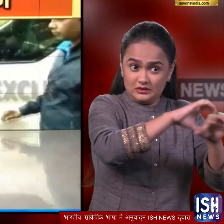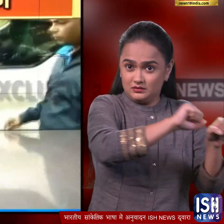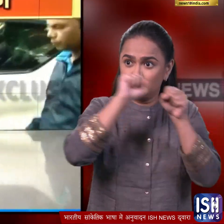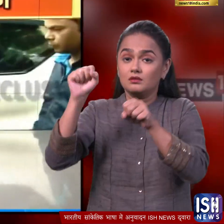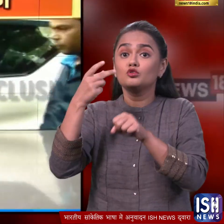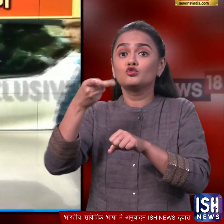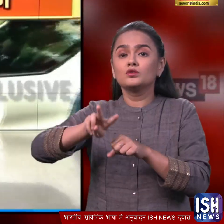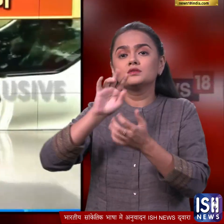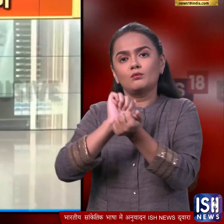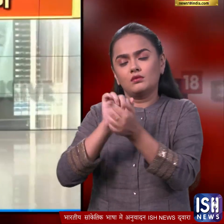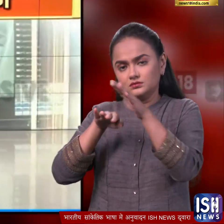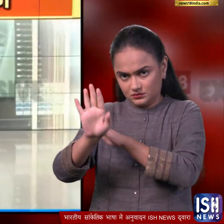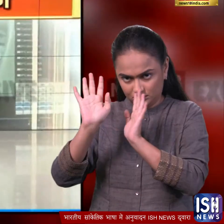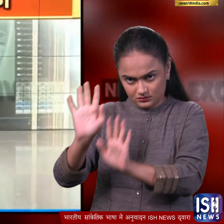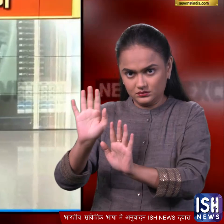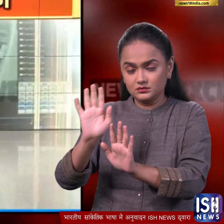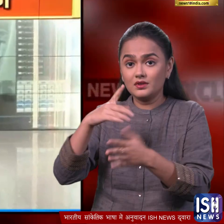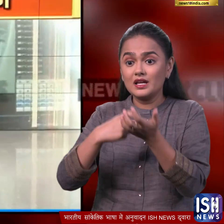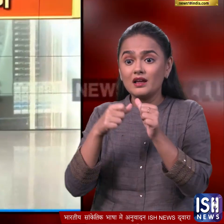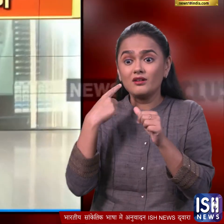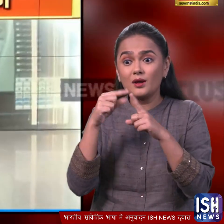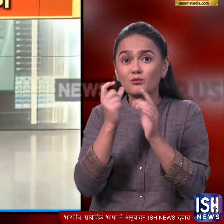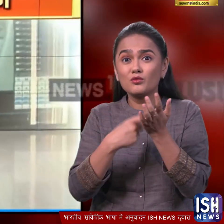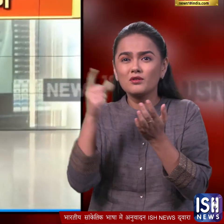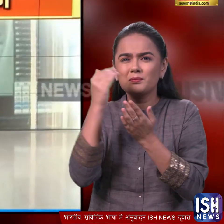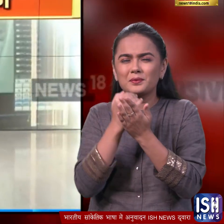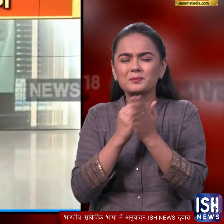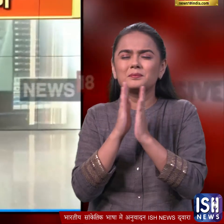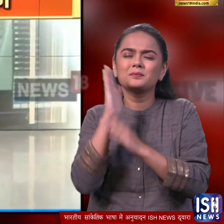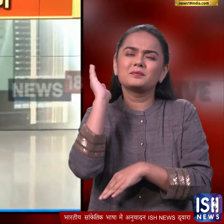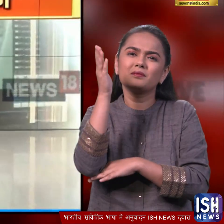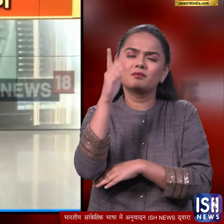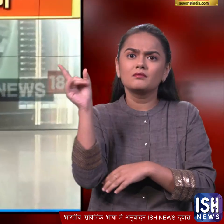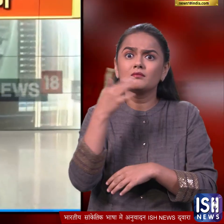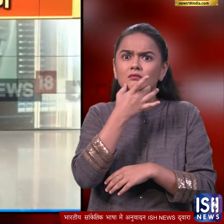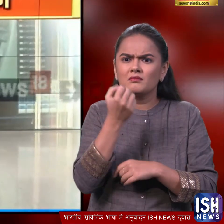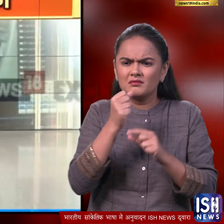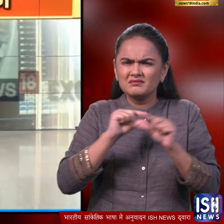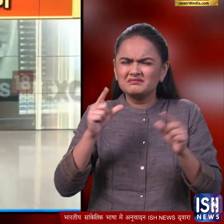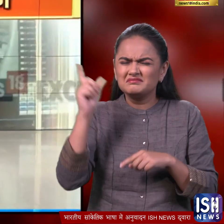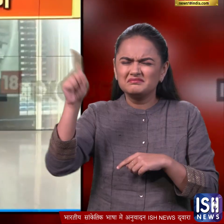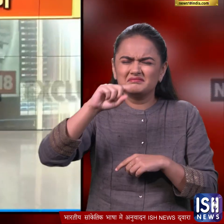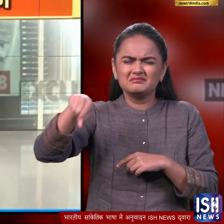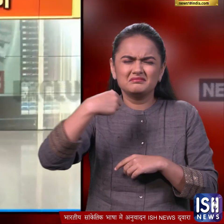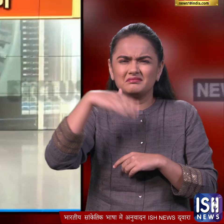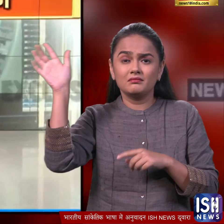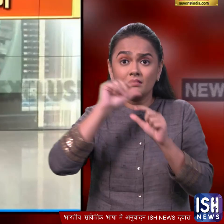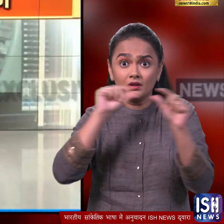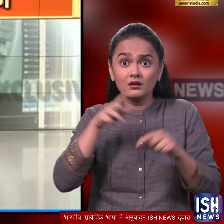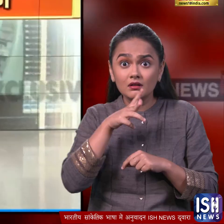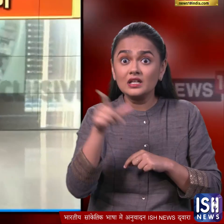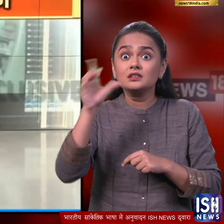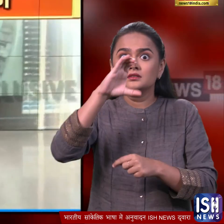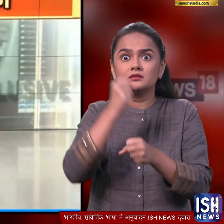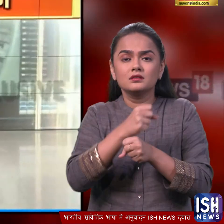दिन की पुलिस कस्टडी में भेज दिया गया। उन्होंने रायपुर में हुई धर्म संसद में महात्मा गांधी पर अभद्र टिप्पणी की थी, जिसके बाद